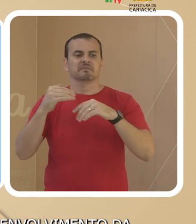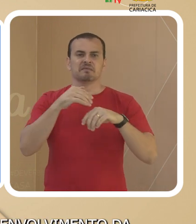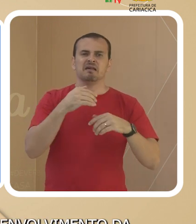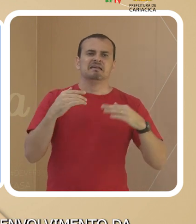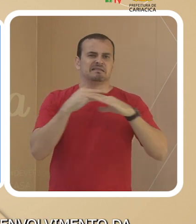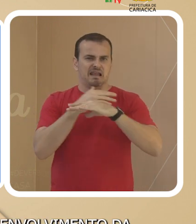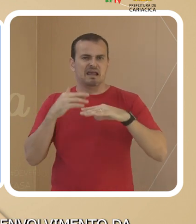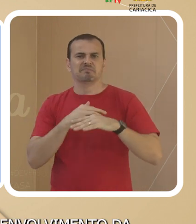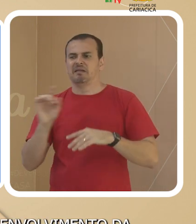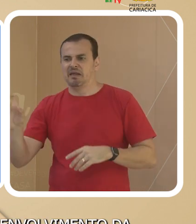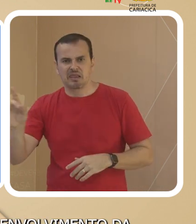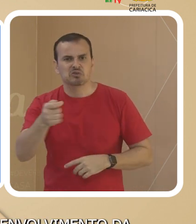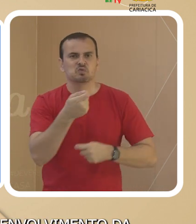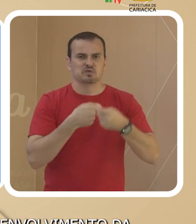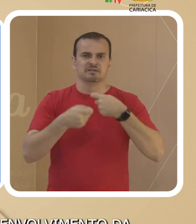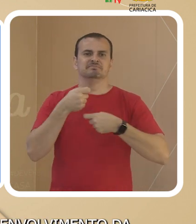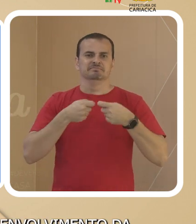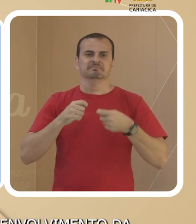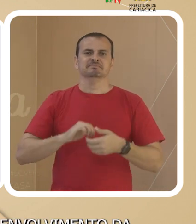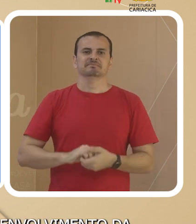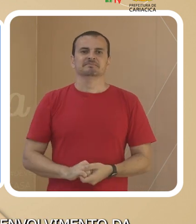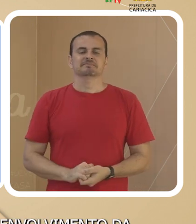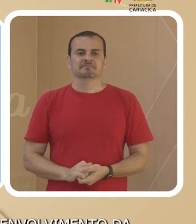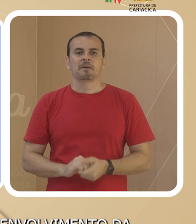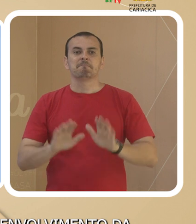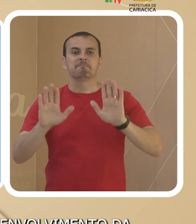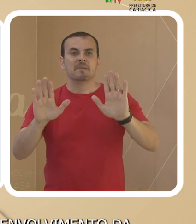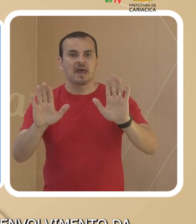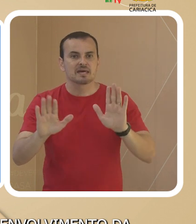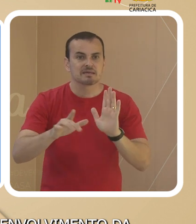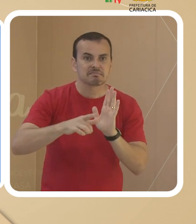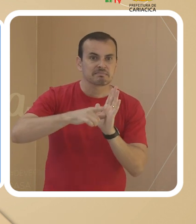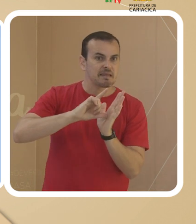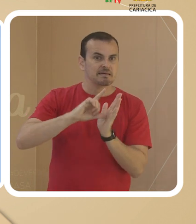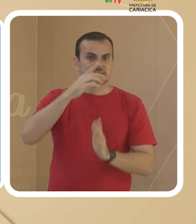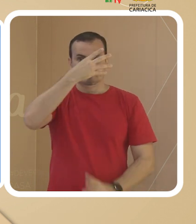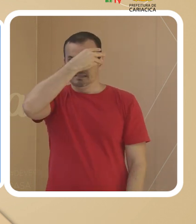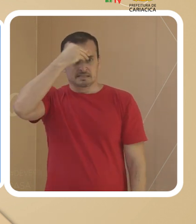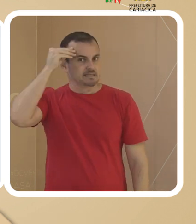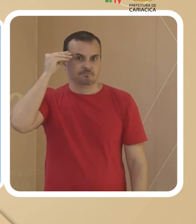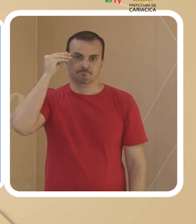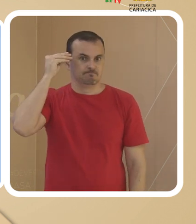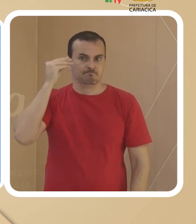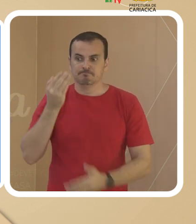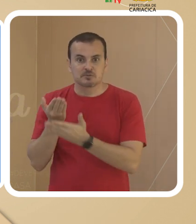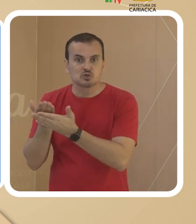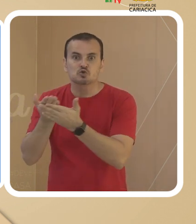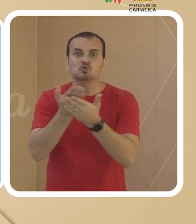são importantes no desenvolvimento da economia. Mas antes, não esqueçam de assinar a